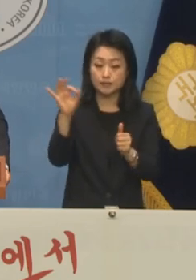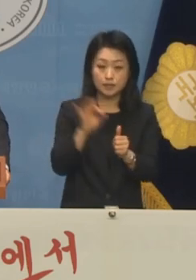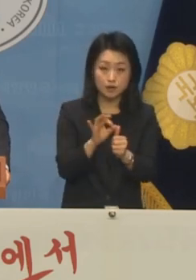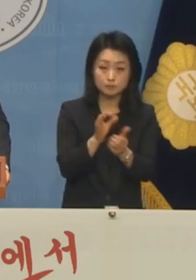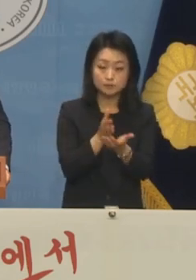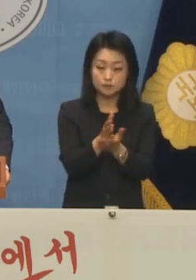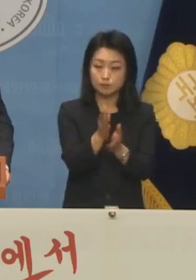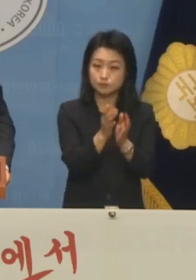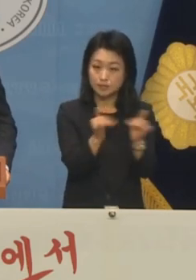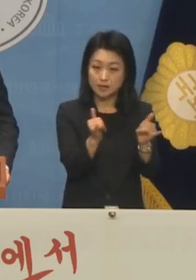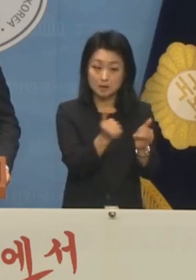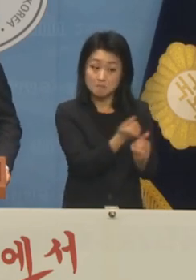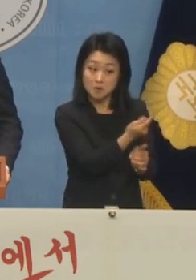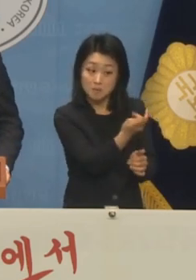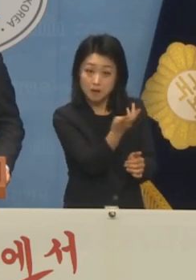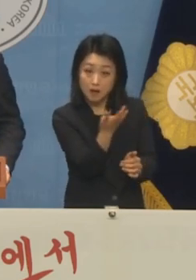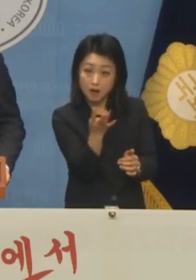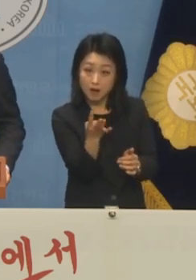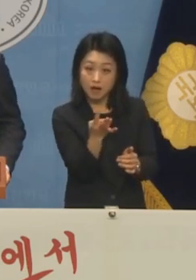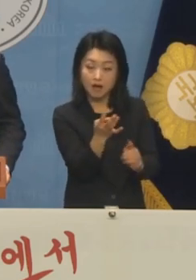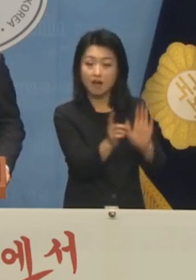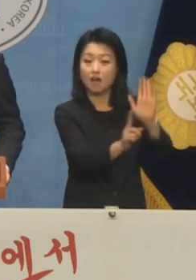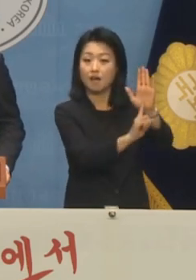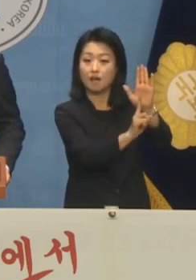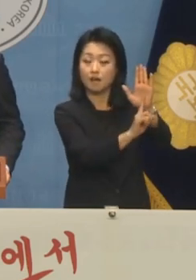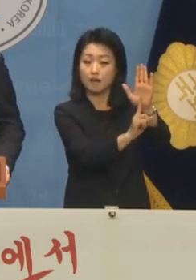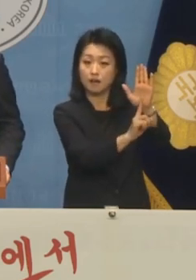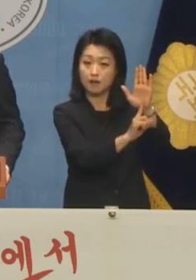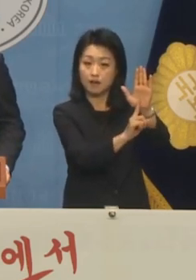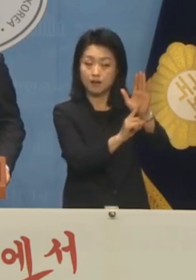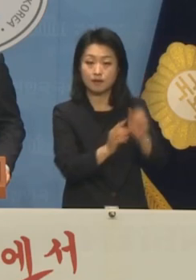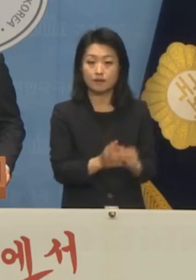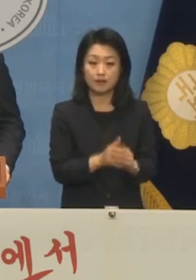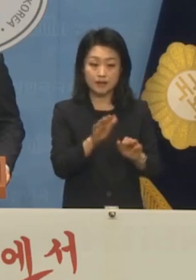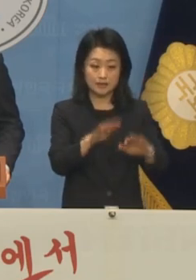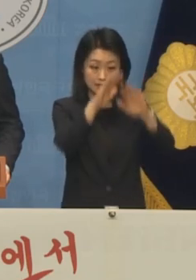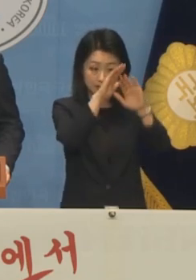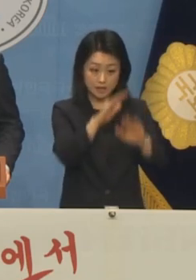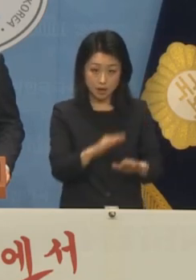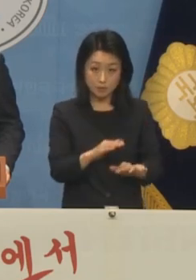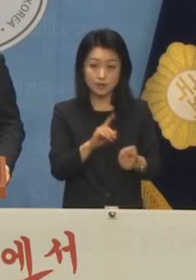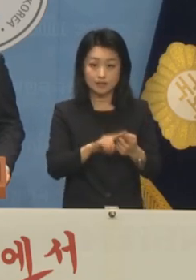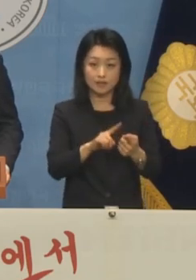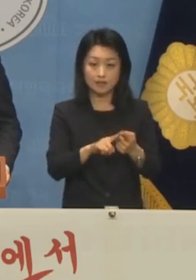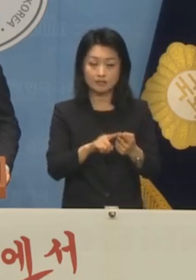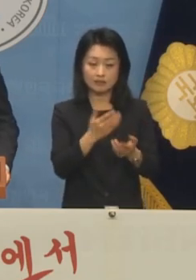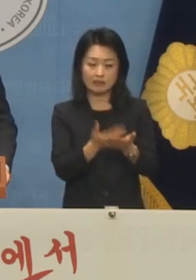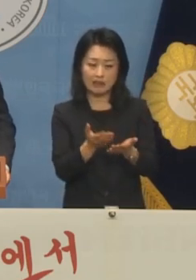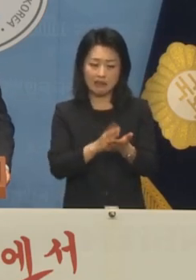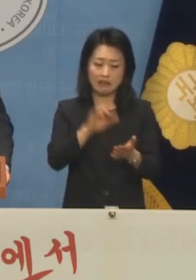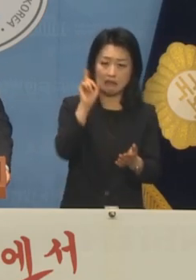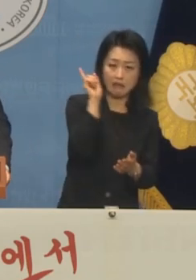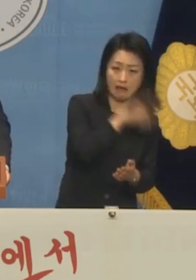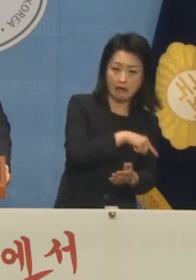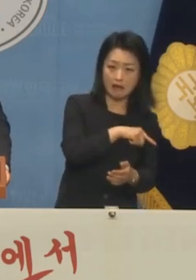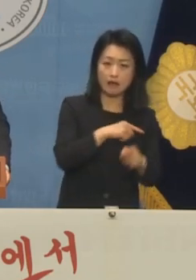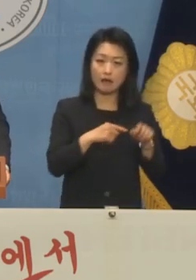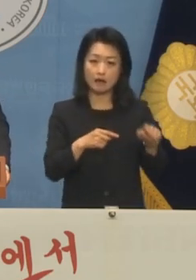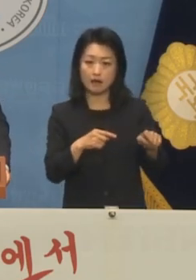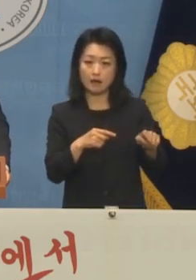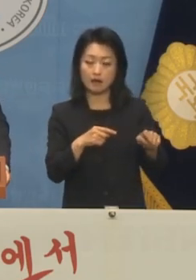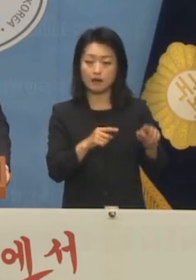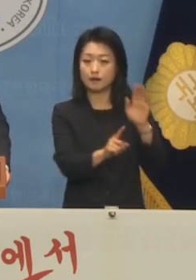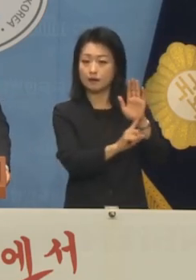국민연금 전문가라고 하는 분들을 앞세워서 개혁안을 개혁안으로 호도하고 국민과